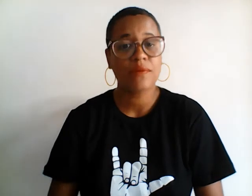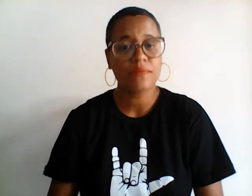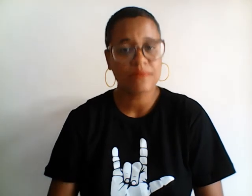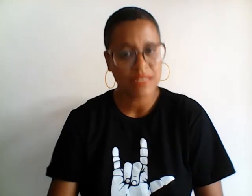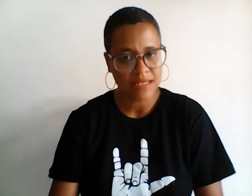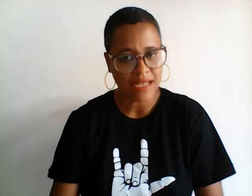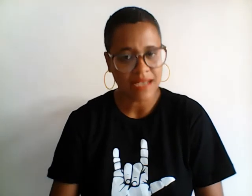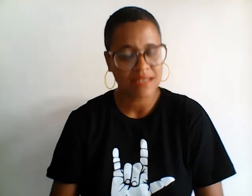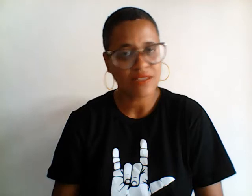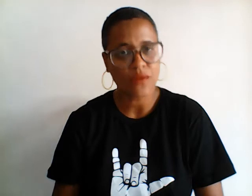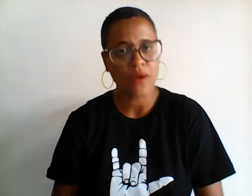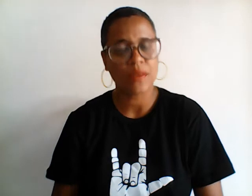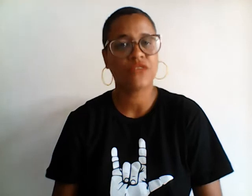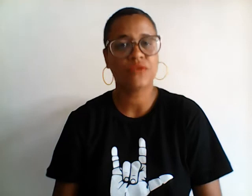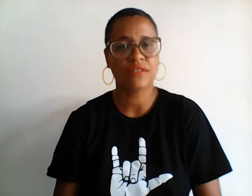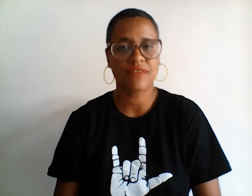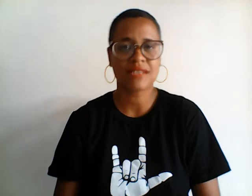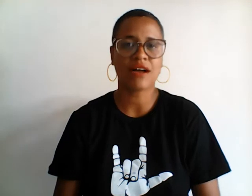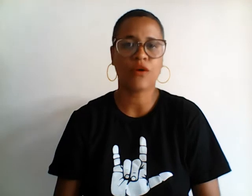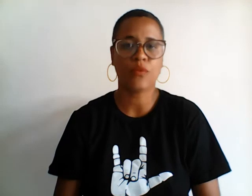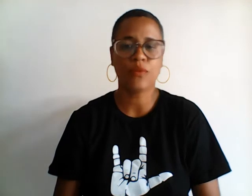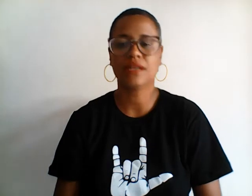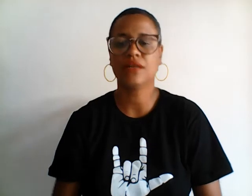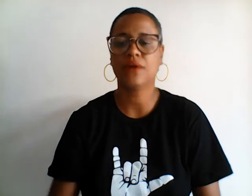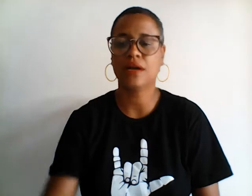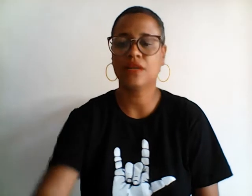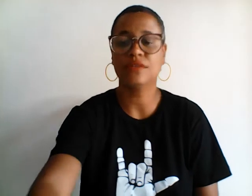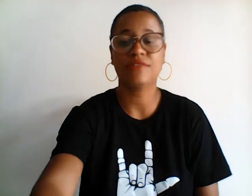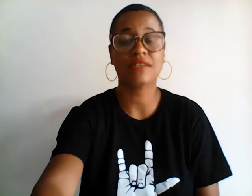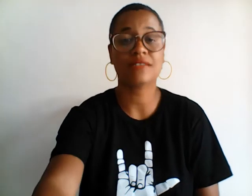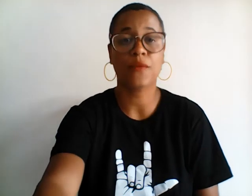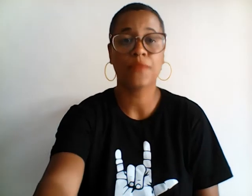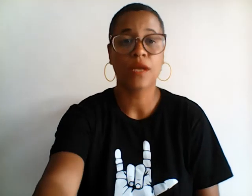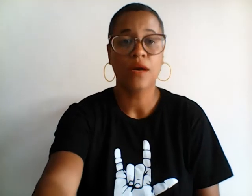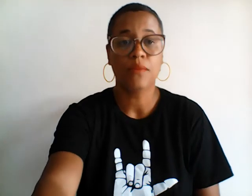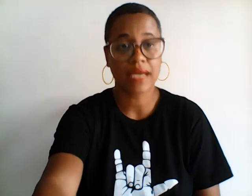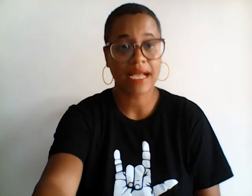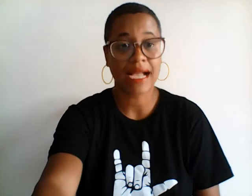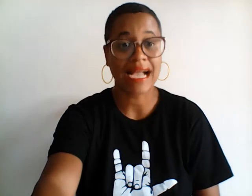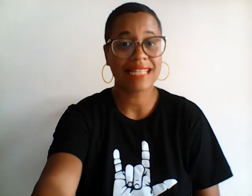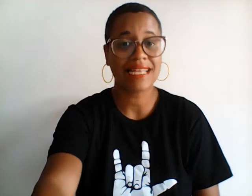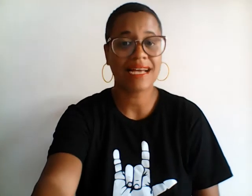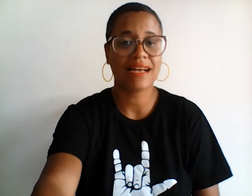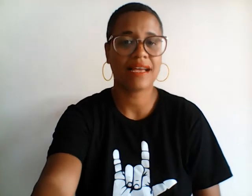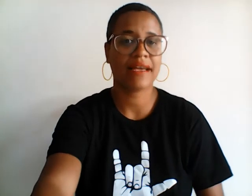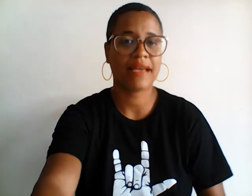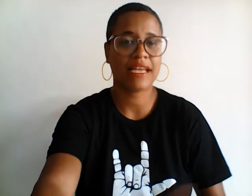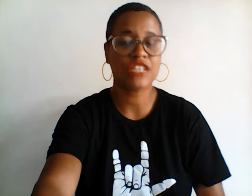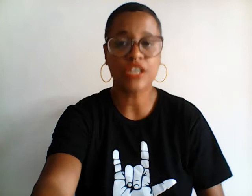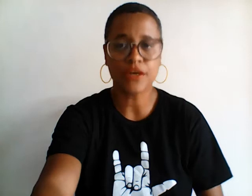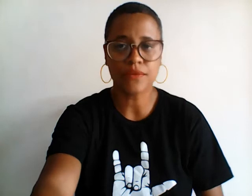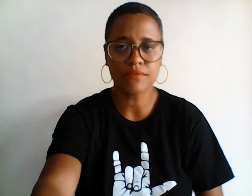de sinais não é uma língua universal. Por que não é uma língua universal? Porque cada região,